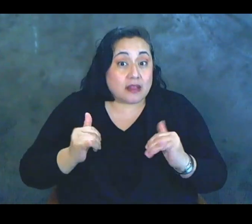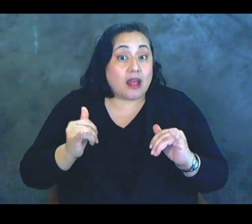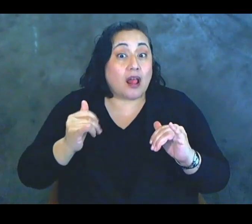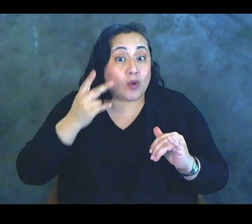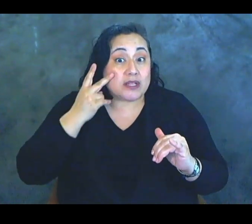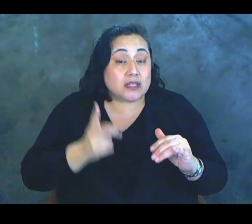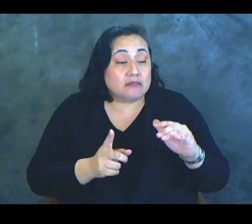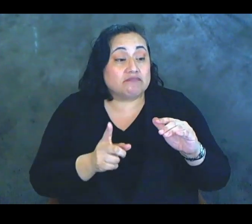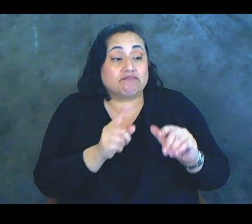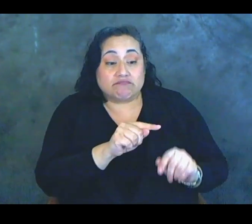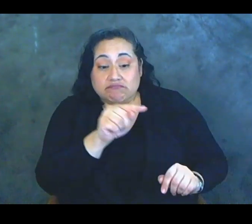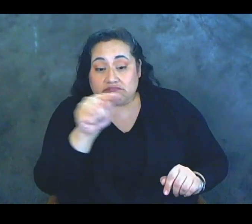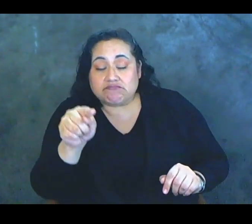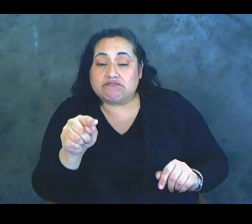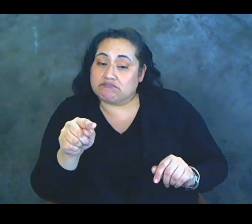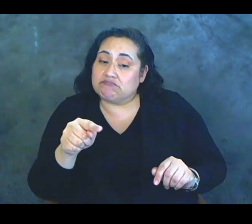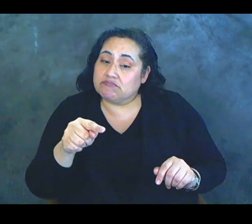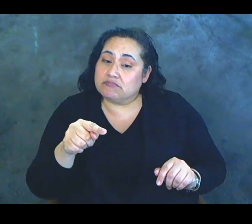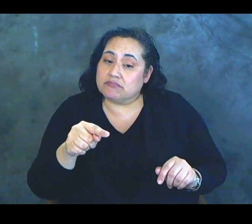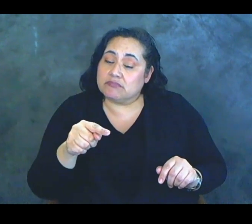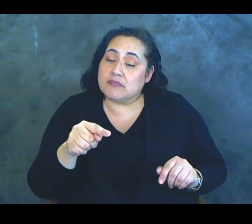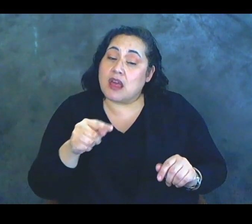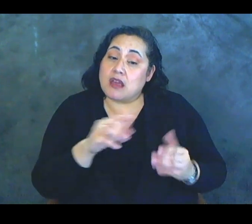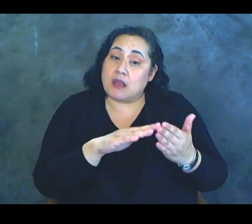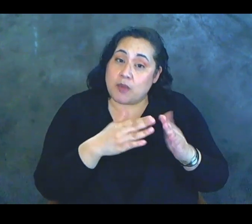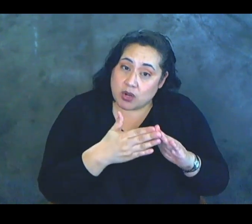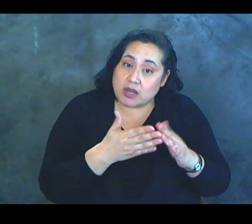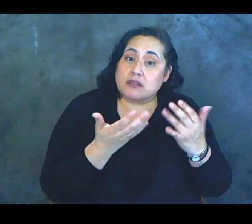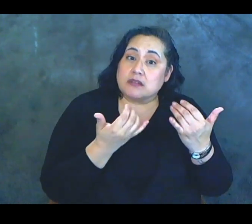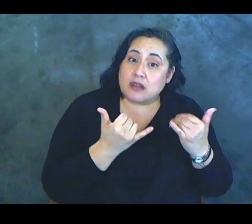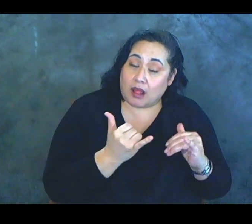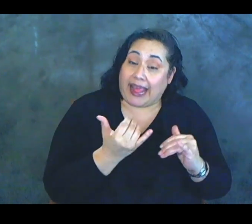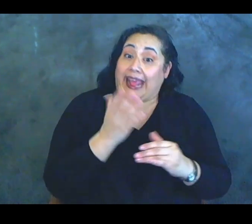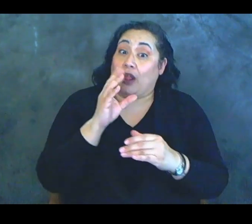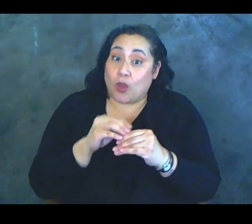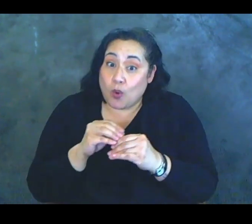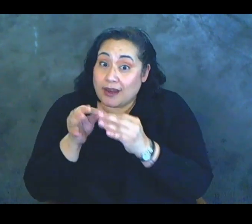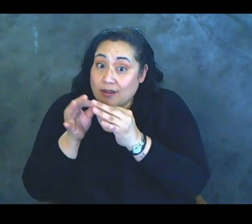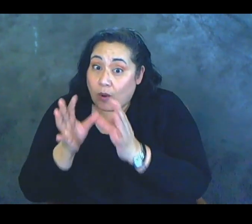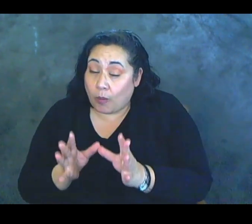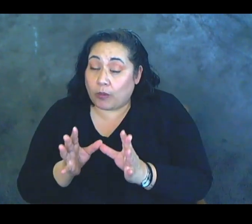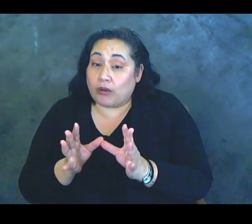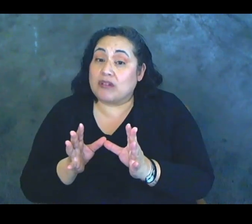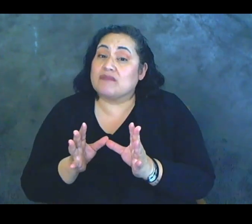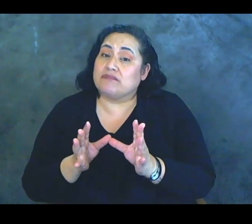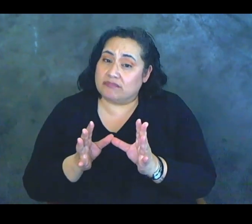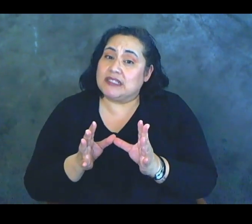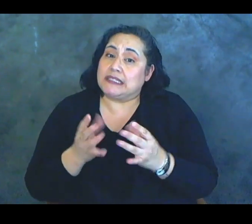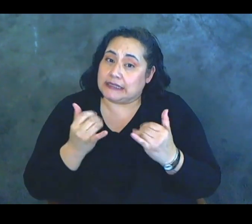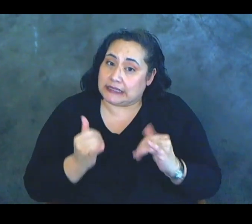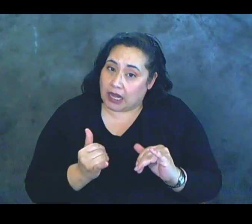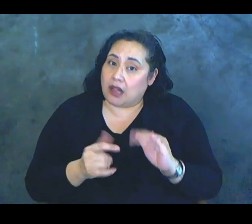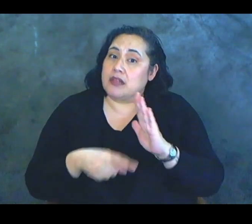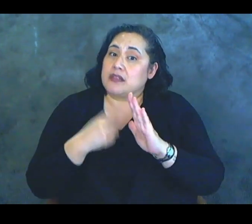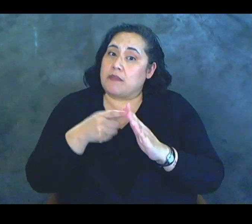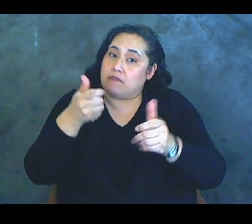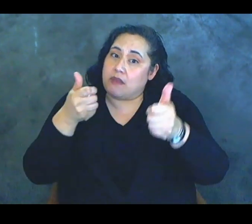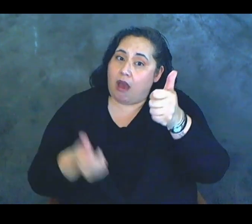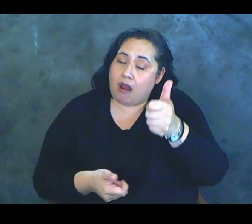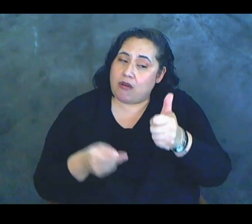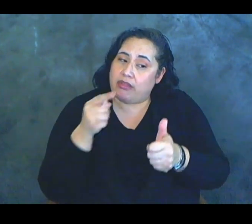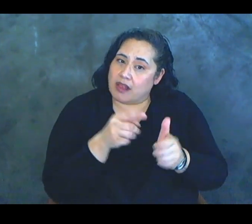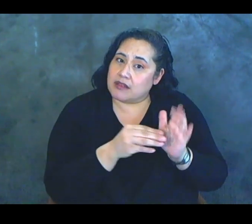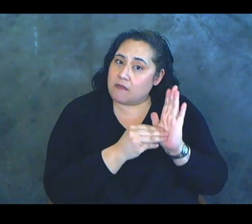que la comunidad, incluso los intérpretes, trabajan bajo de este